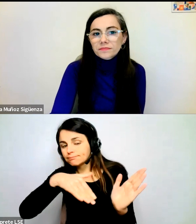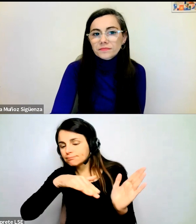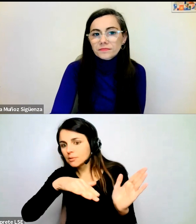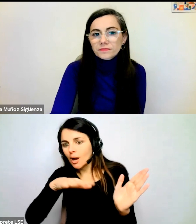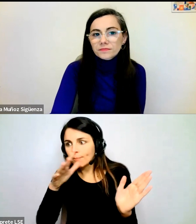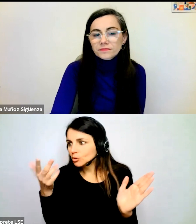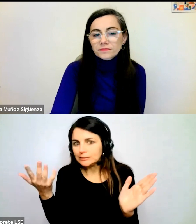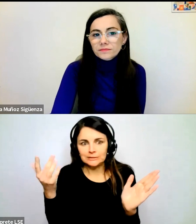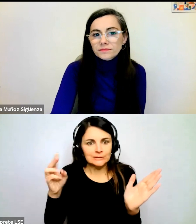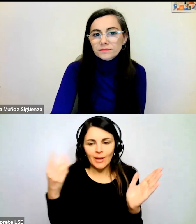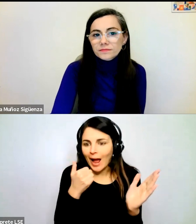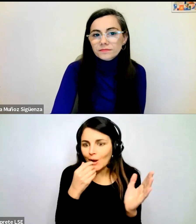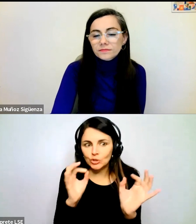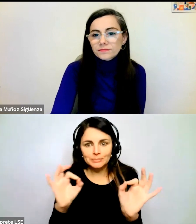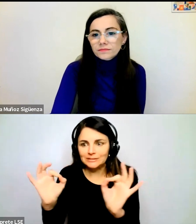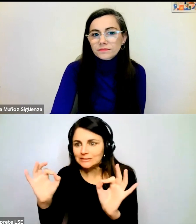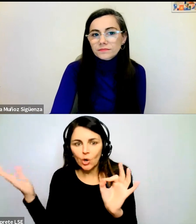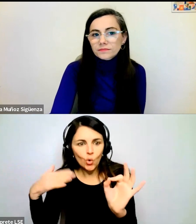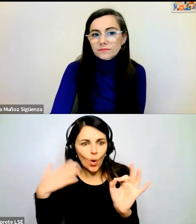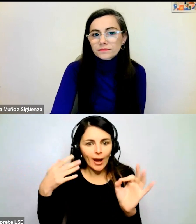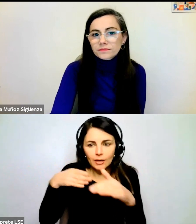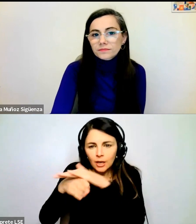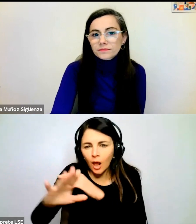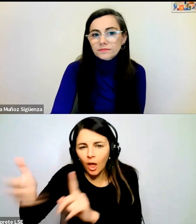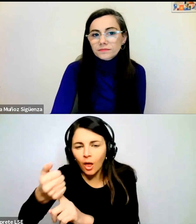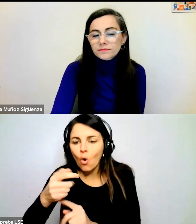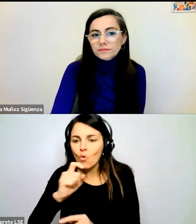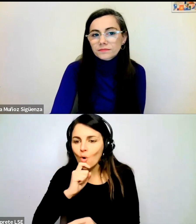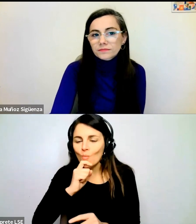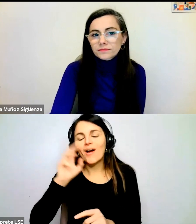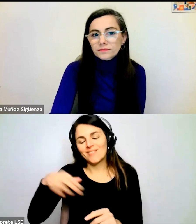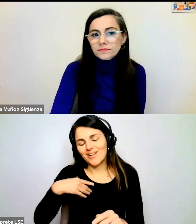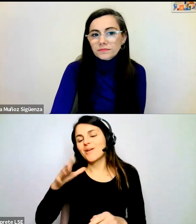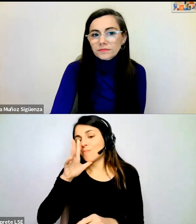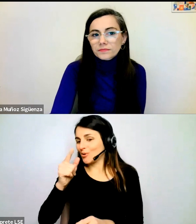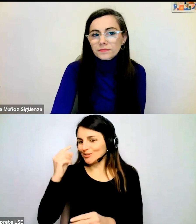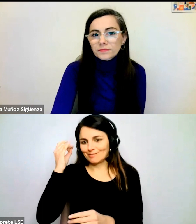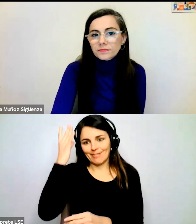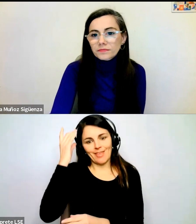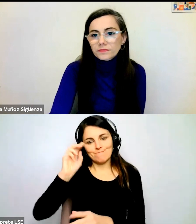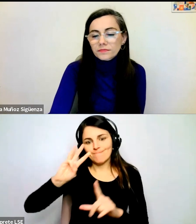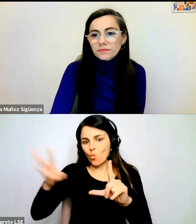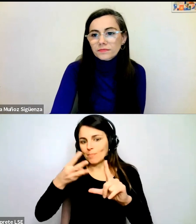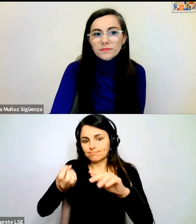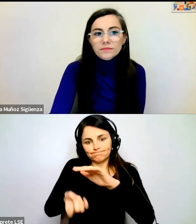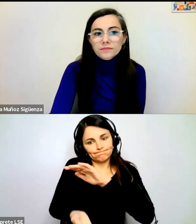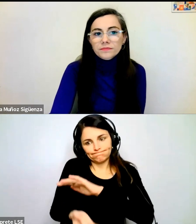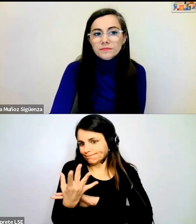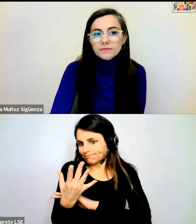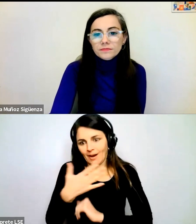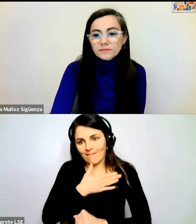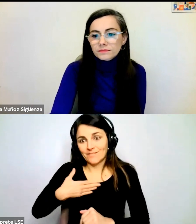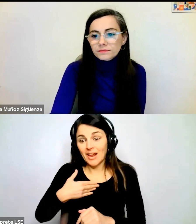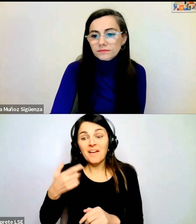con ese espíritu, ¿no?, de englobar todo. Porque en los últimos 5 años, para que os hagáis una idea, hemos recibido más de 1.200